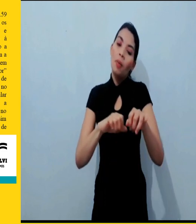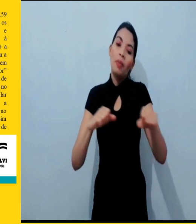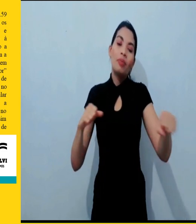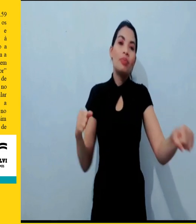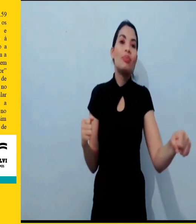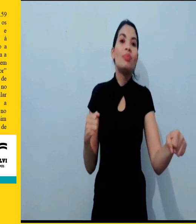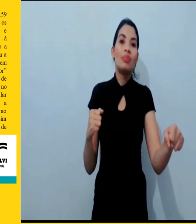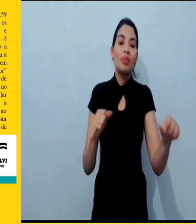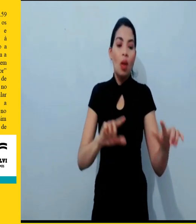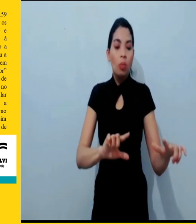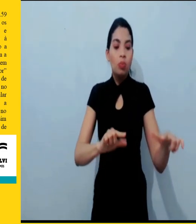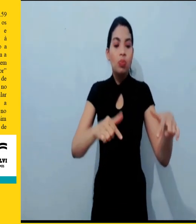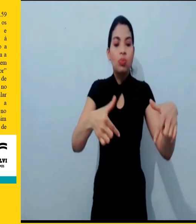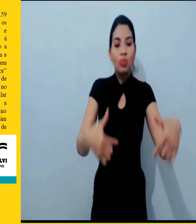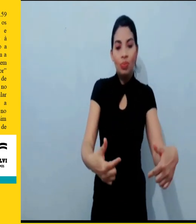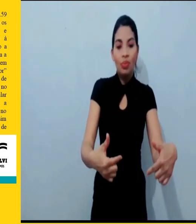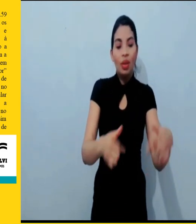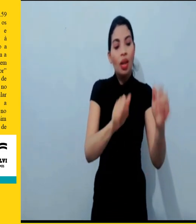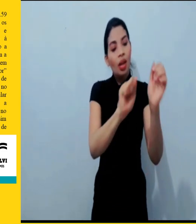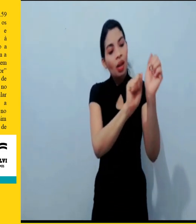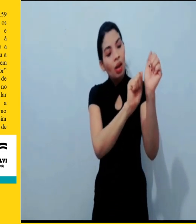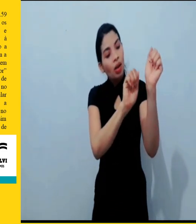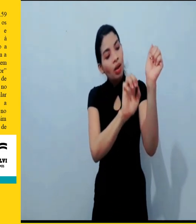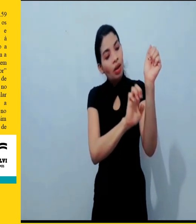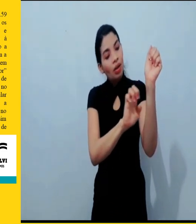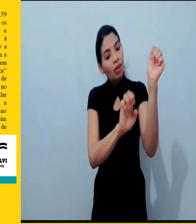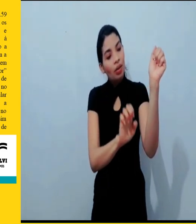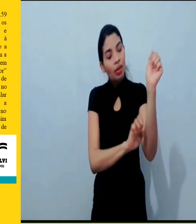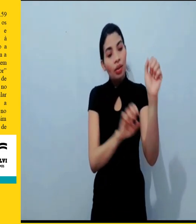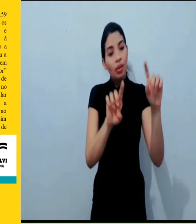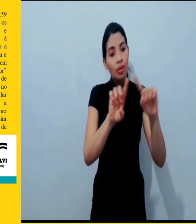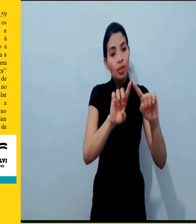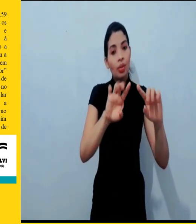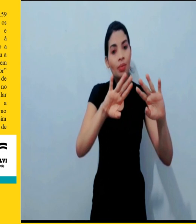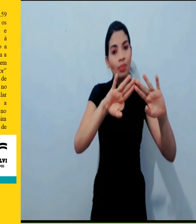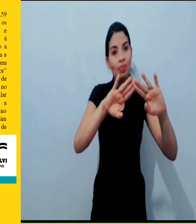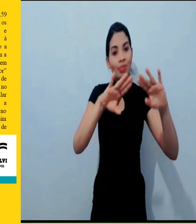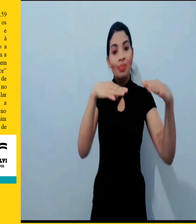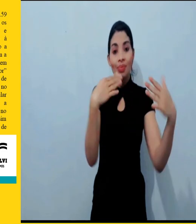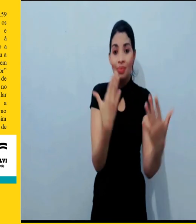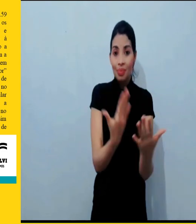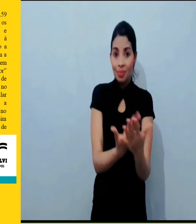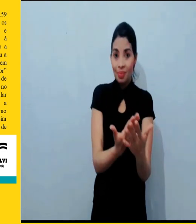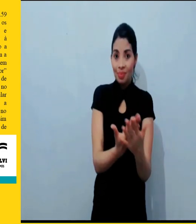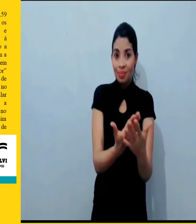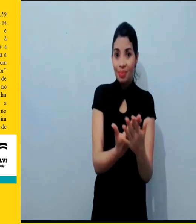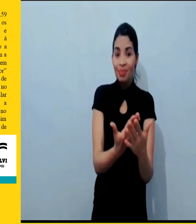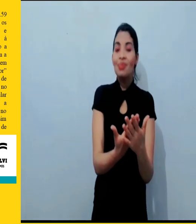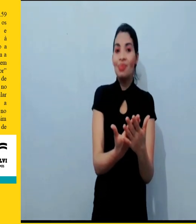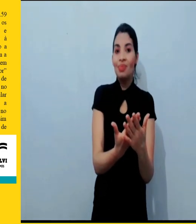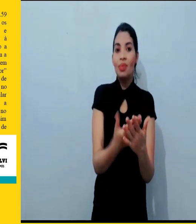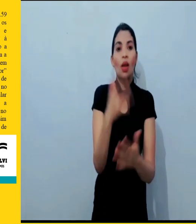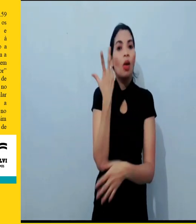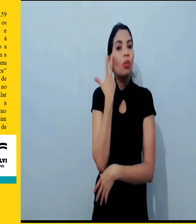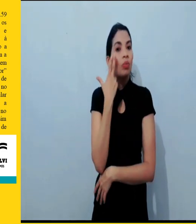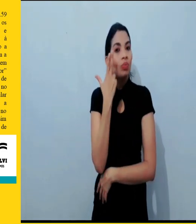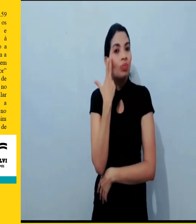disponibilizando assim de profissionais para atuar tanto no AEE como em classe